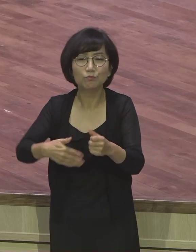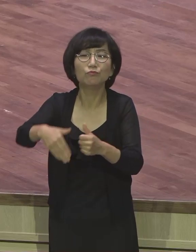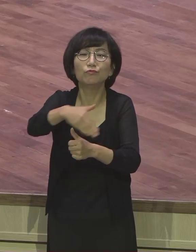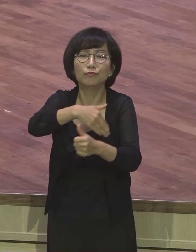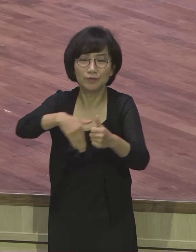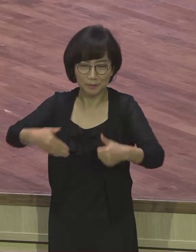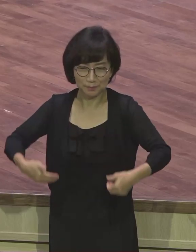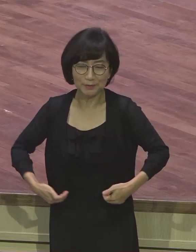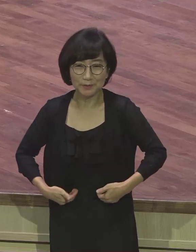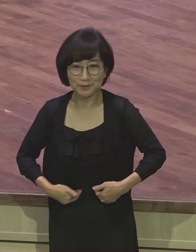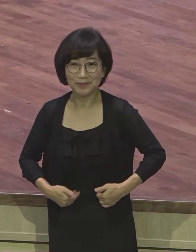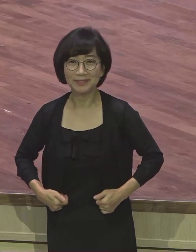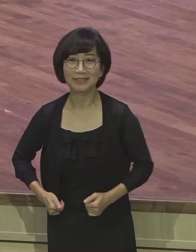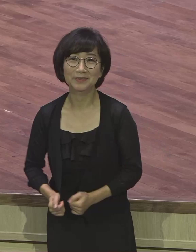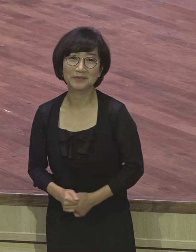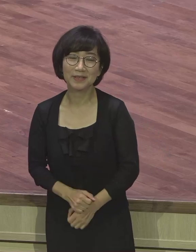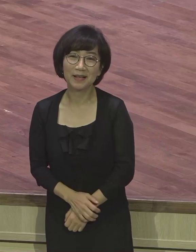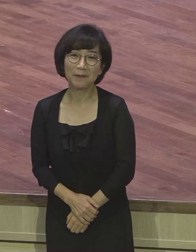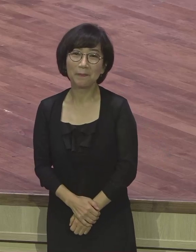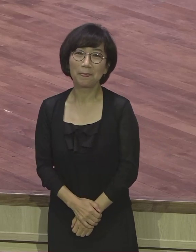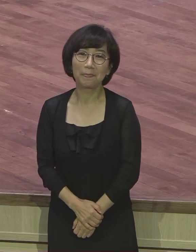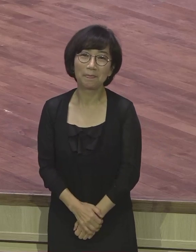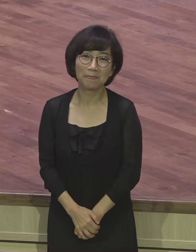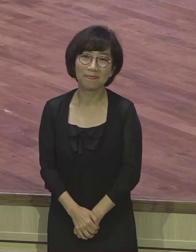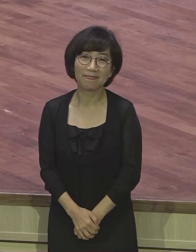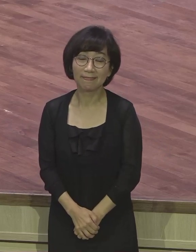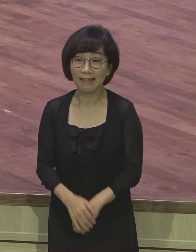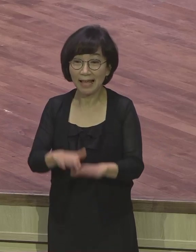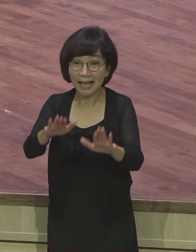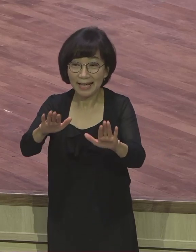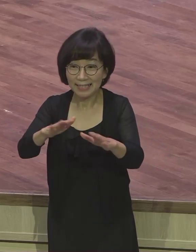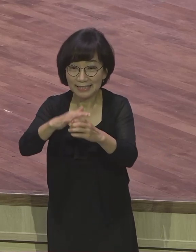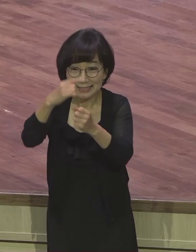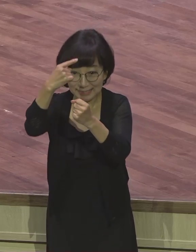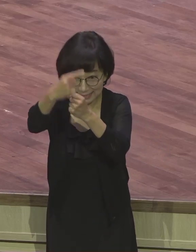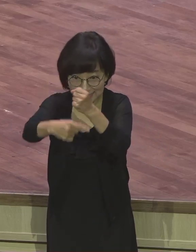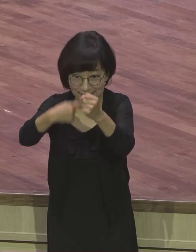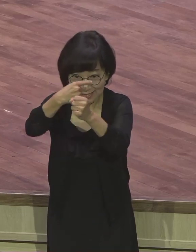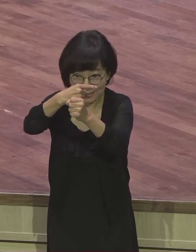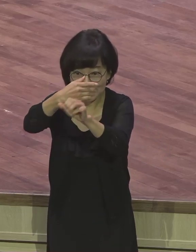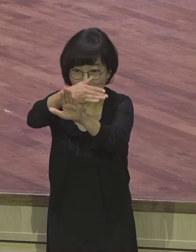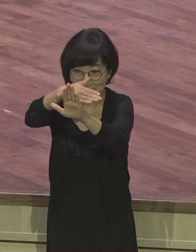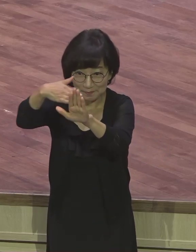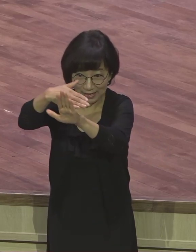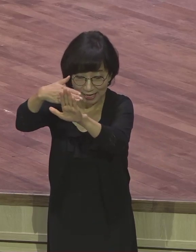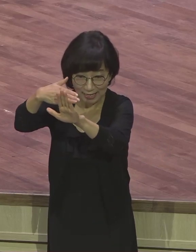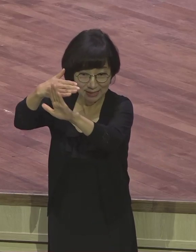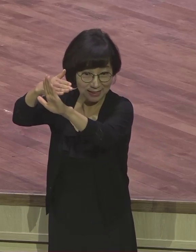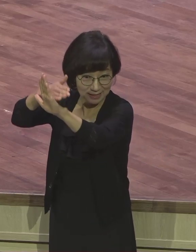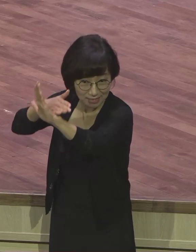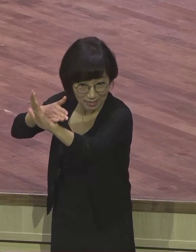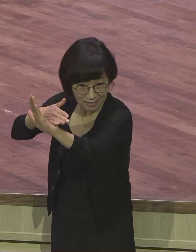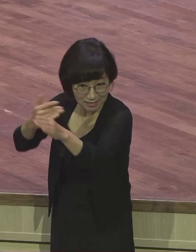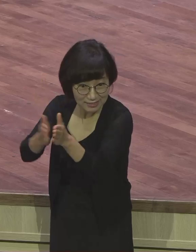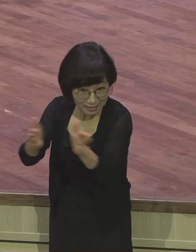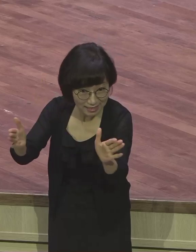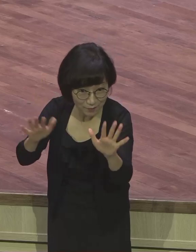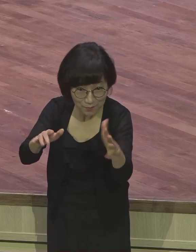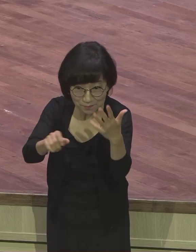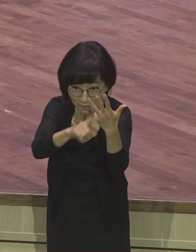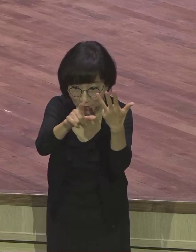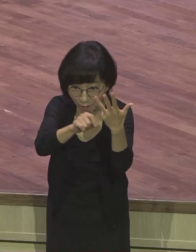그래야 계속 불타오르는 거예요. 이제 본격적으로 하반기 사역이 진행이 됩니다. 모두가